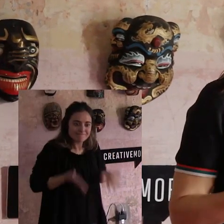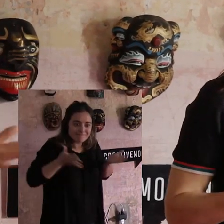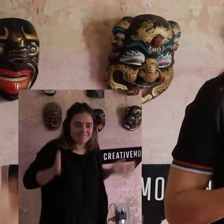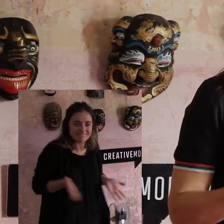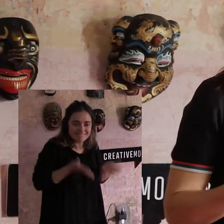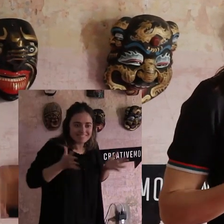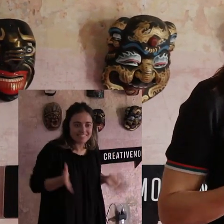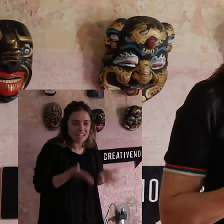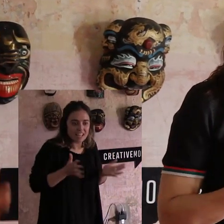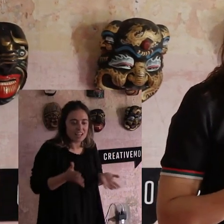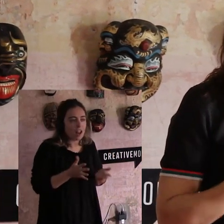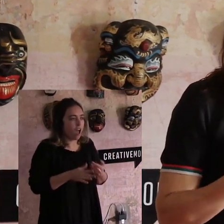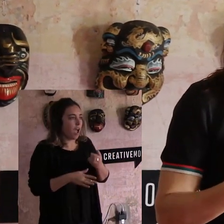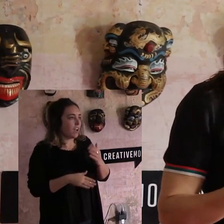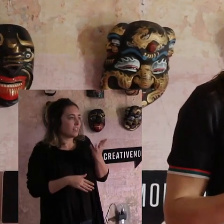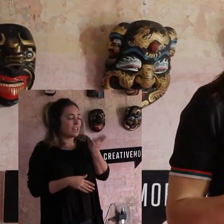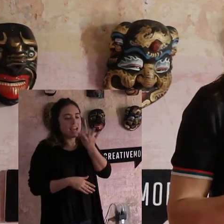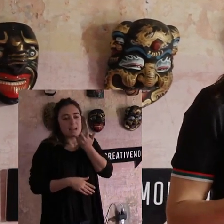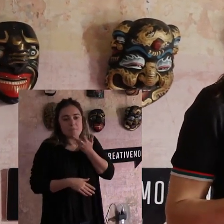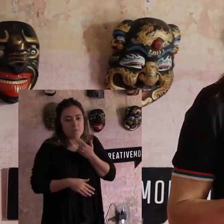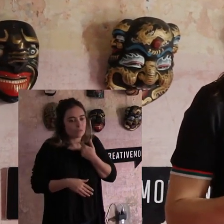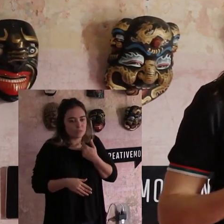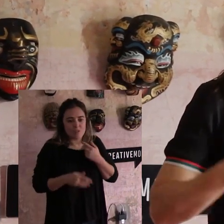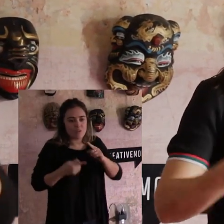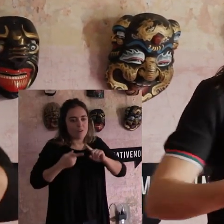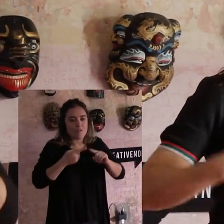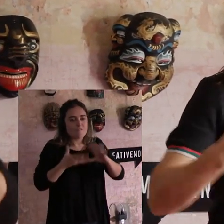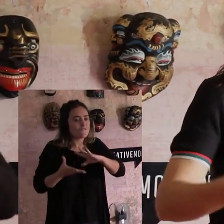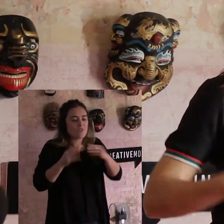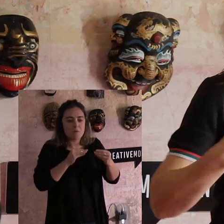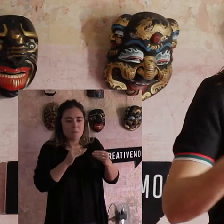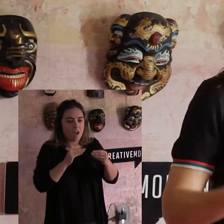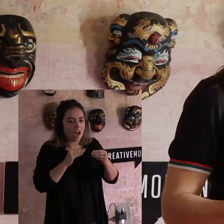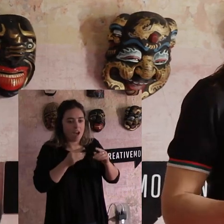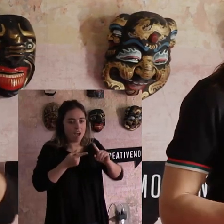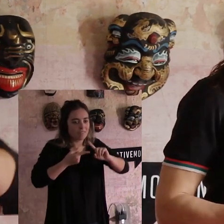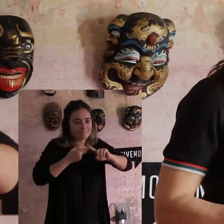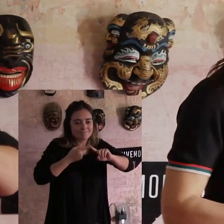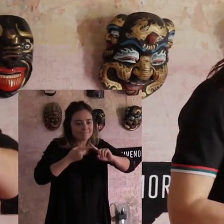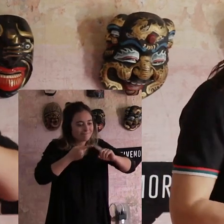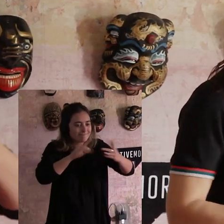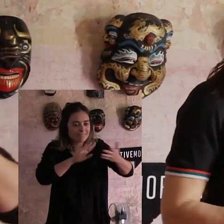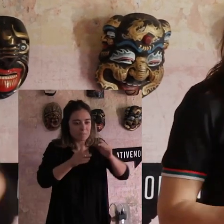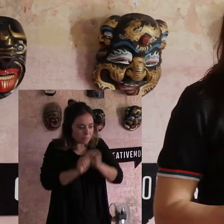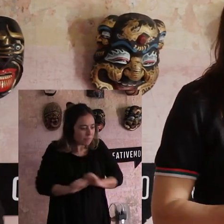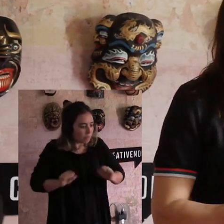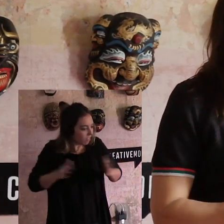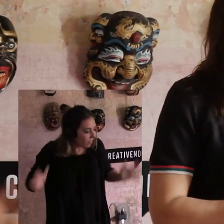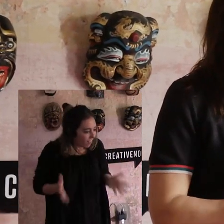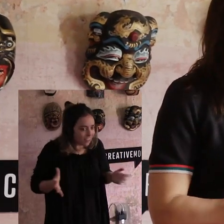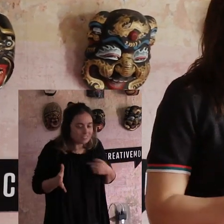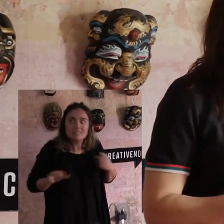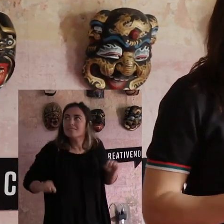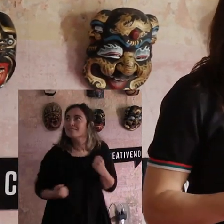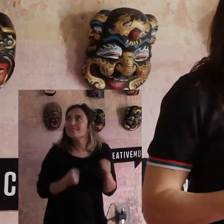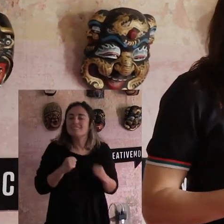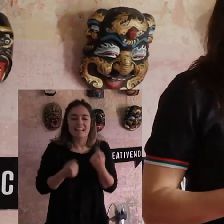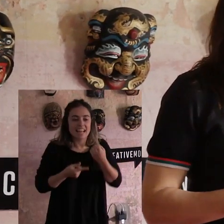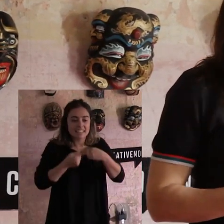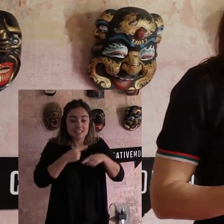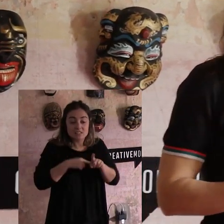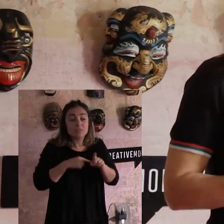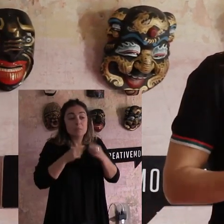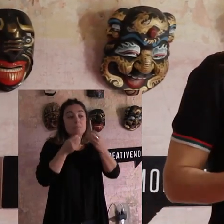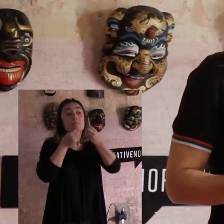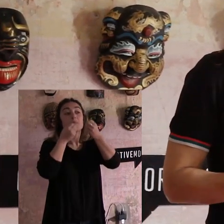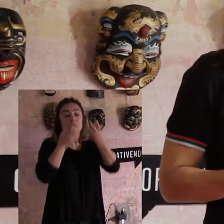Era muy lindo el vínculo que teníamos y todo lo que él me habilitaba a que eso sucediera. Entonces, por